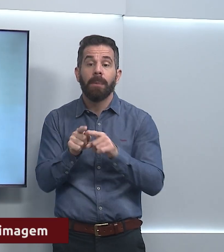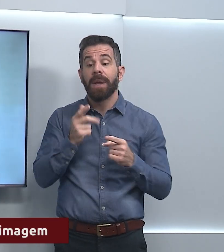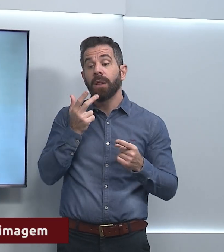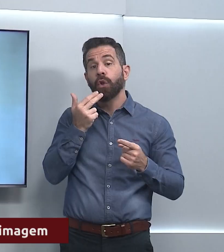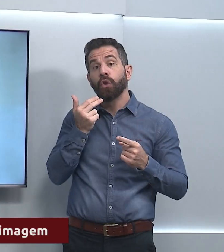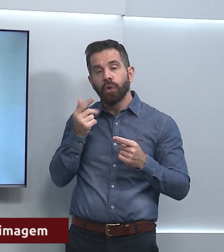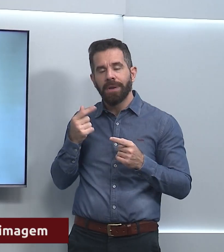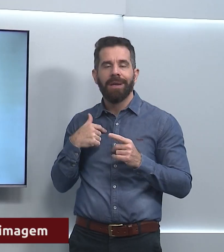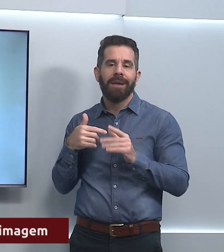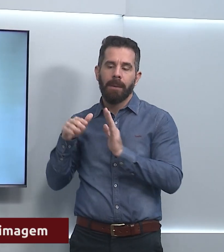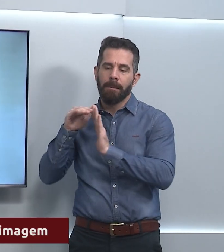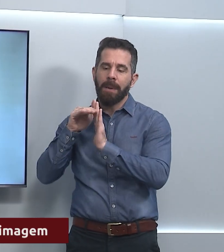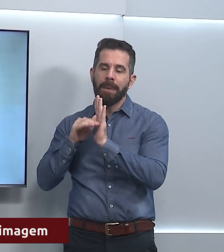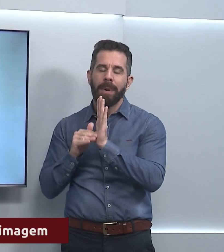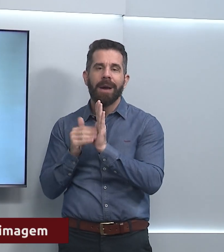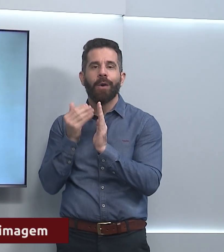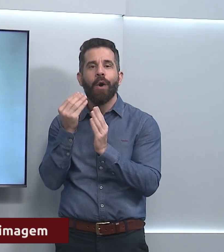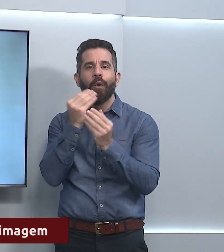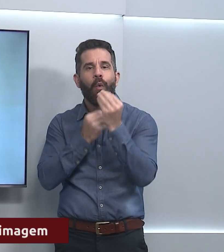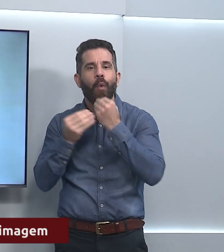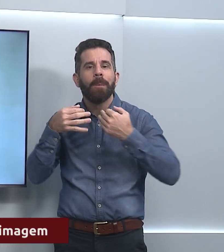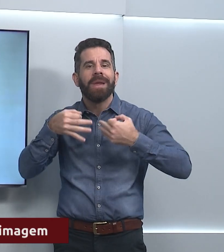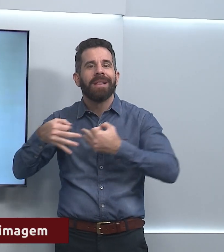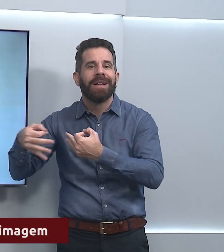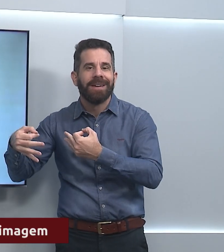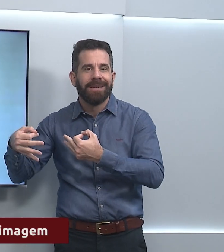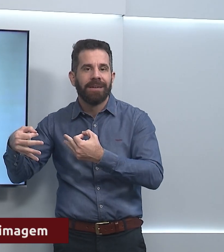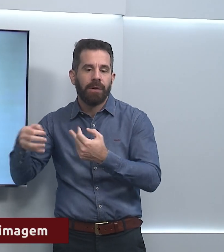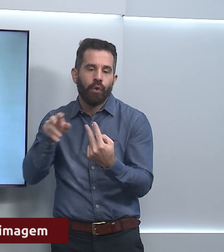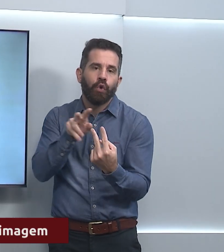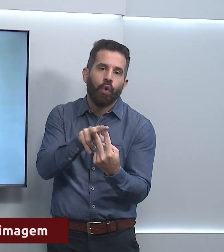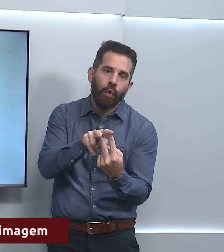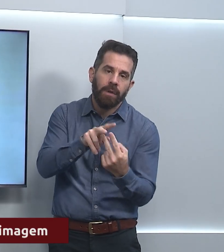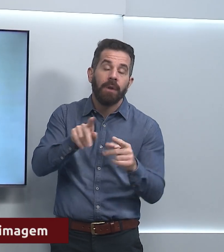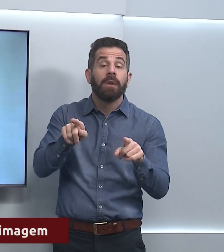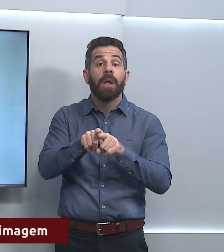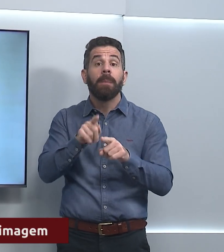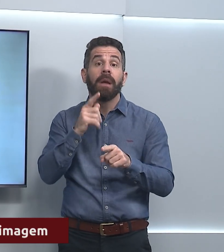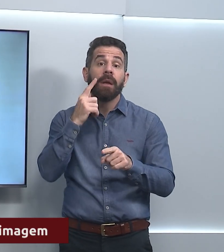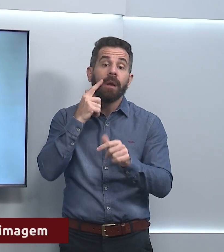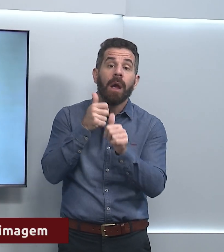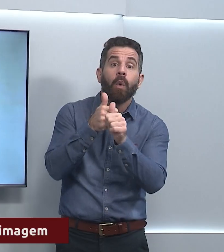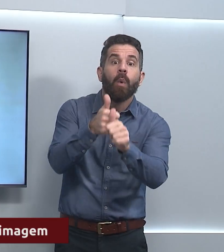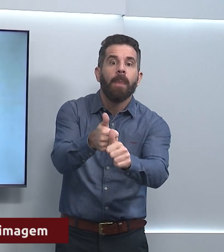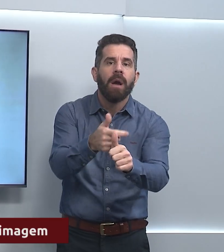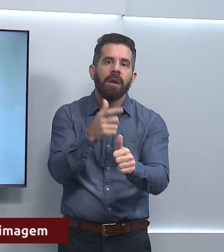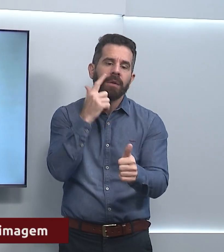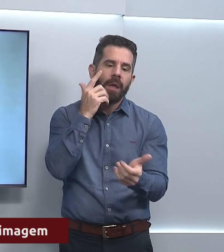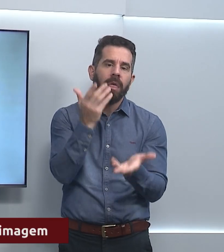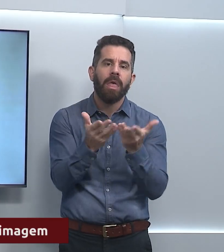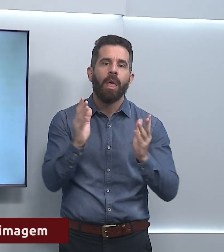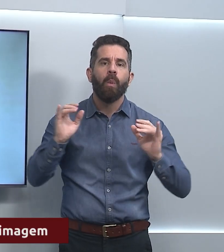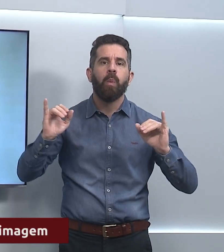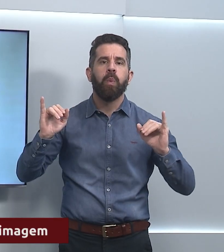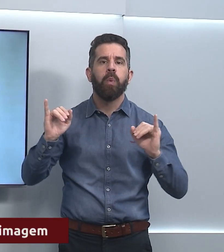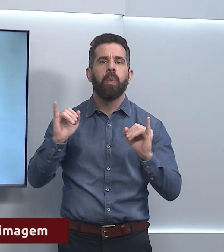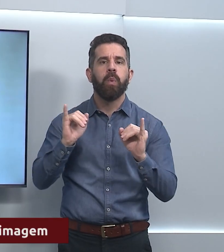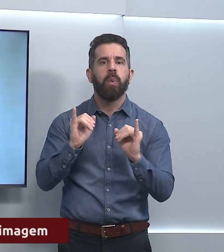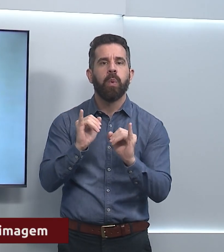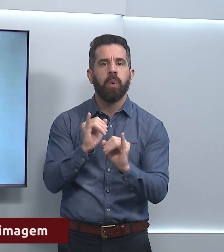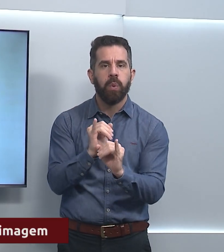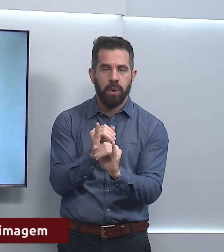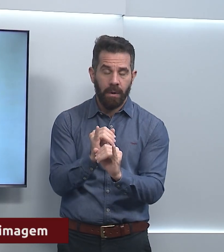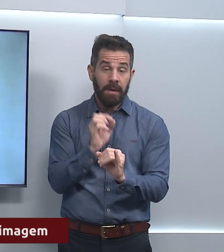para você se manter magro. E também acompanhando a perda de peso exclusiva de gordura, para que você tenha uma perda de